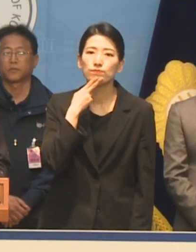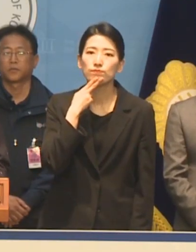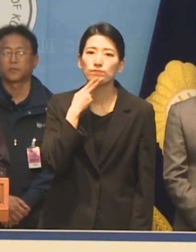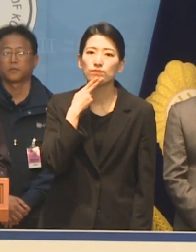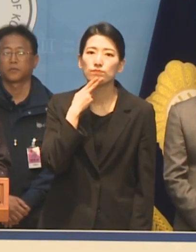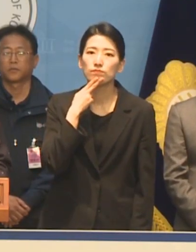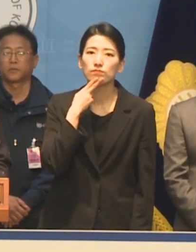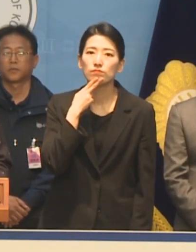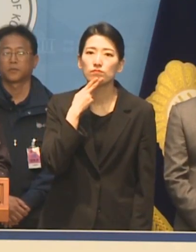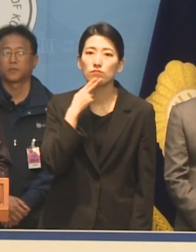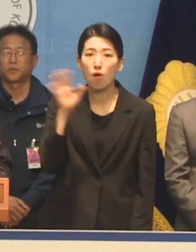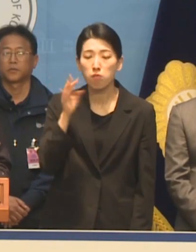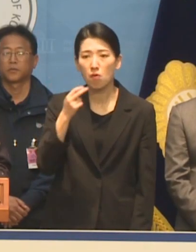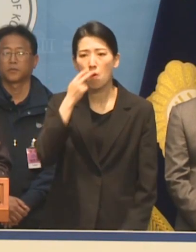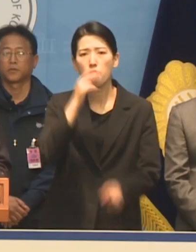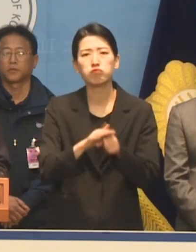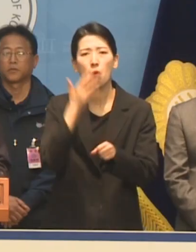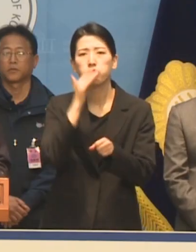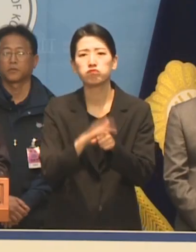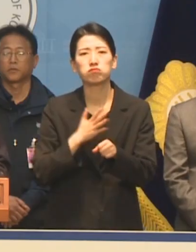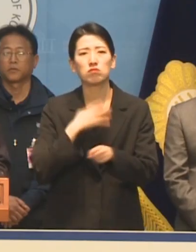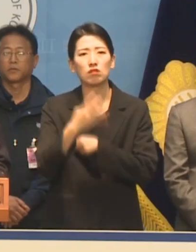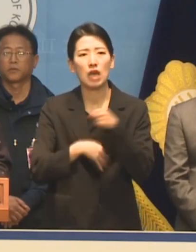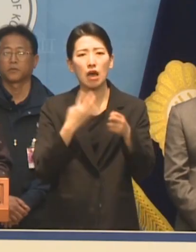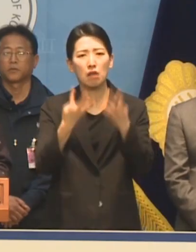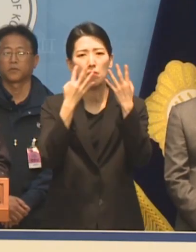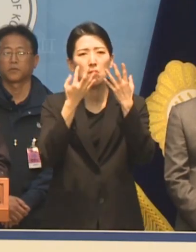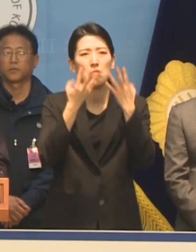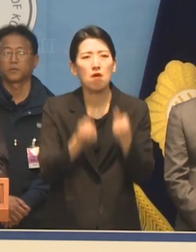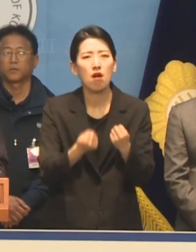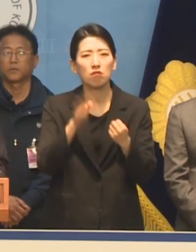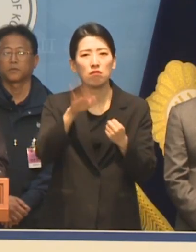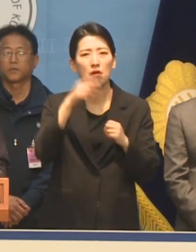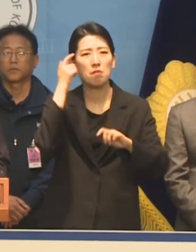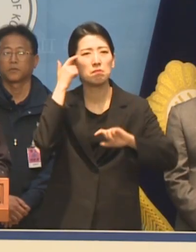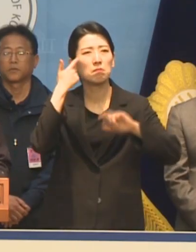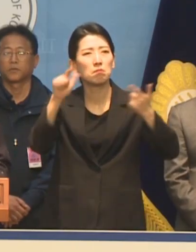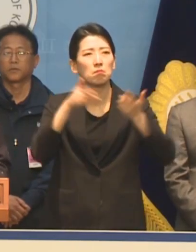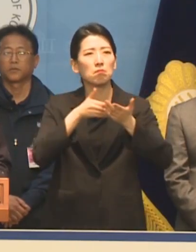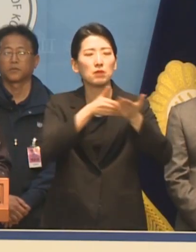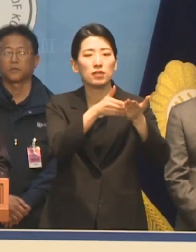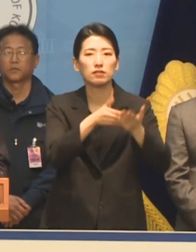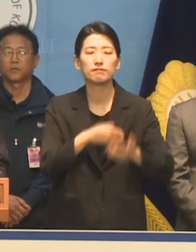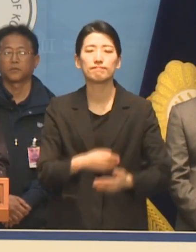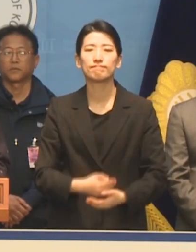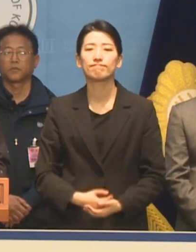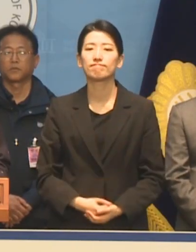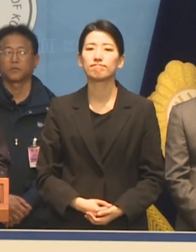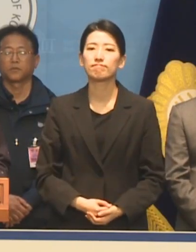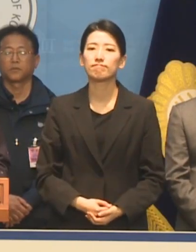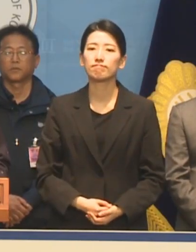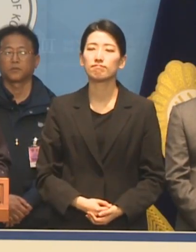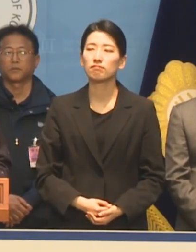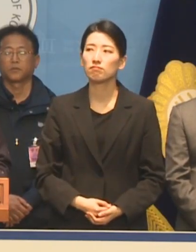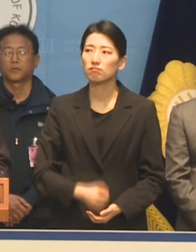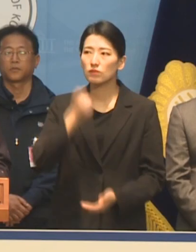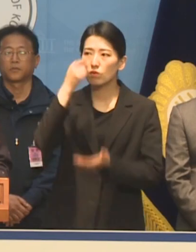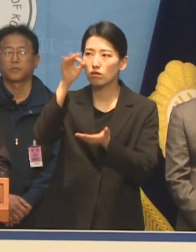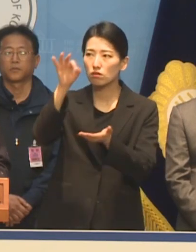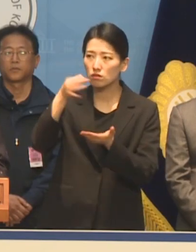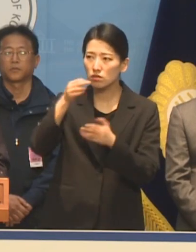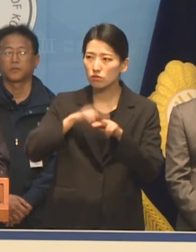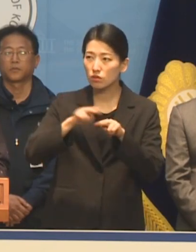오히려 억울하다며 곧바로 항소했습니다. 이제는 아예 월급과